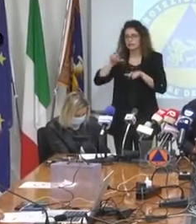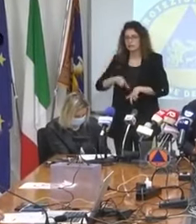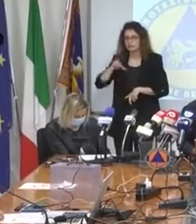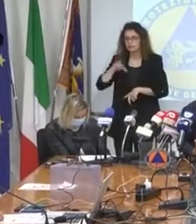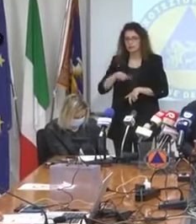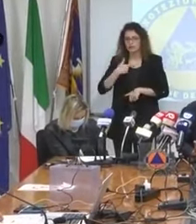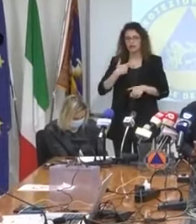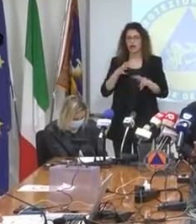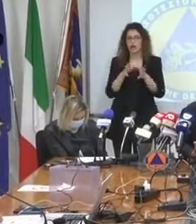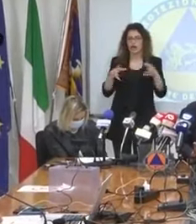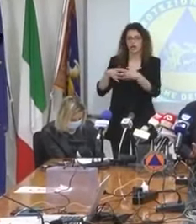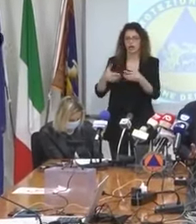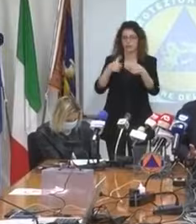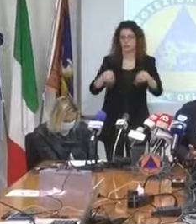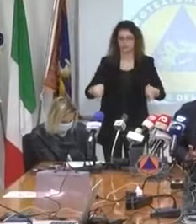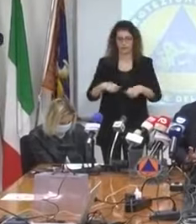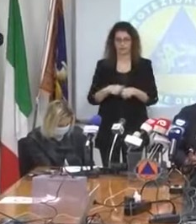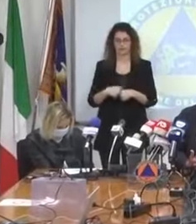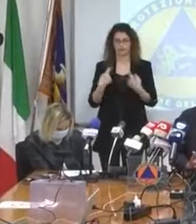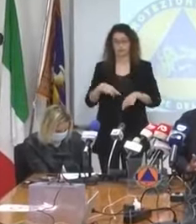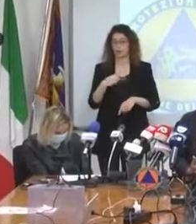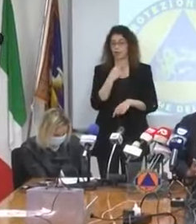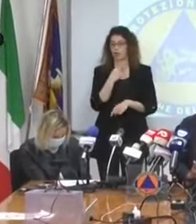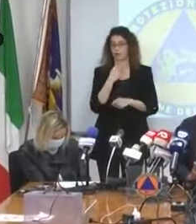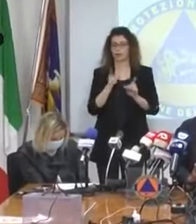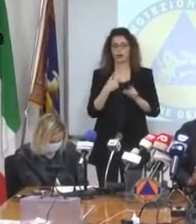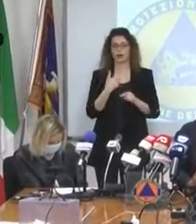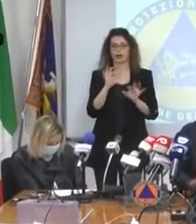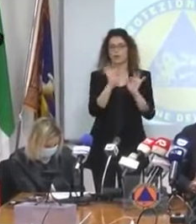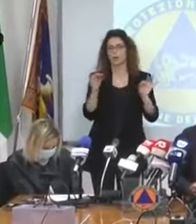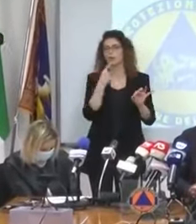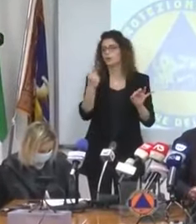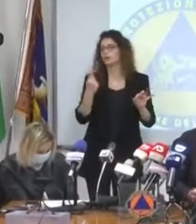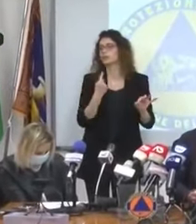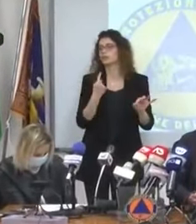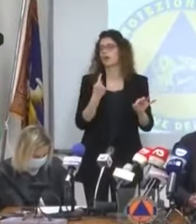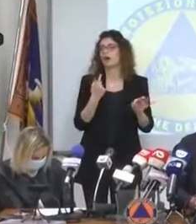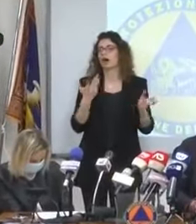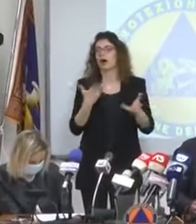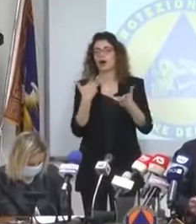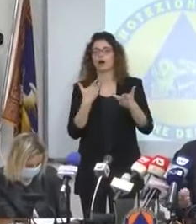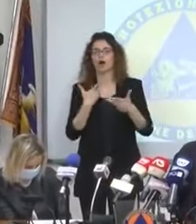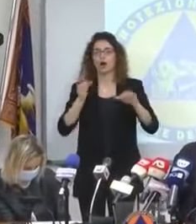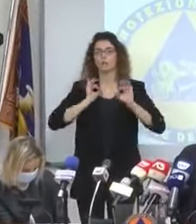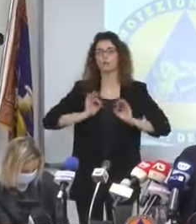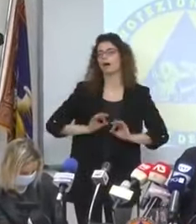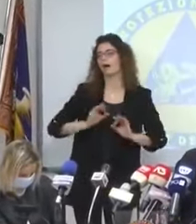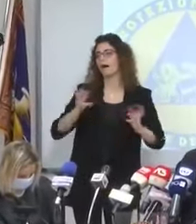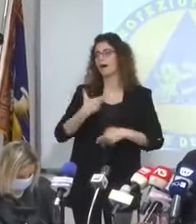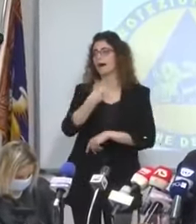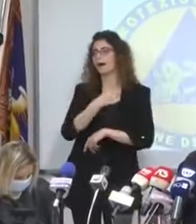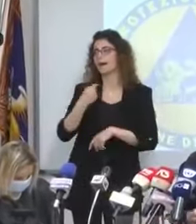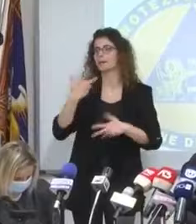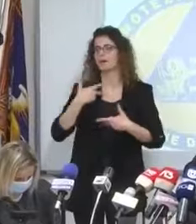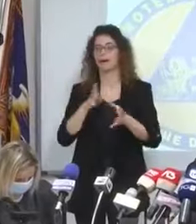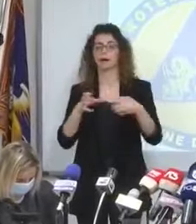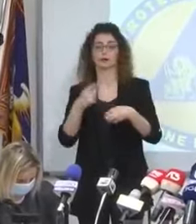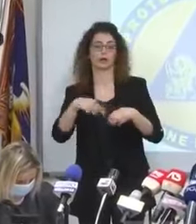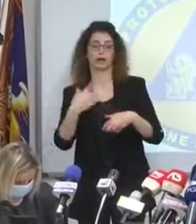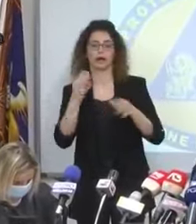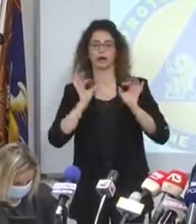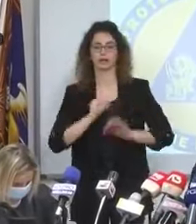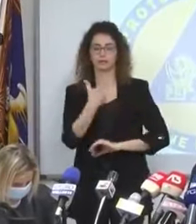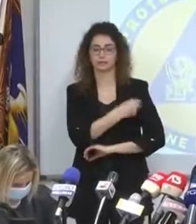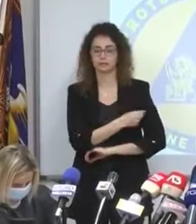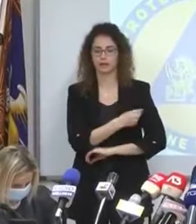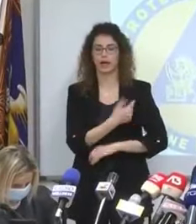categorie essenziali. Quindi è ovvio adesso sentire qualcuno che dice ma avete fatto le forze di polizia, ma avete fatto questa categoria piuttosto quella,